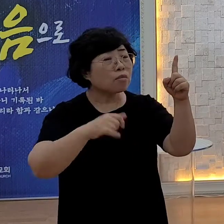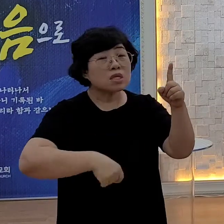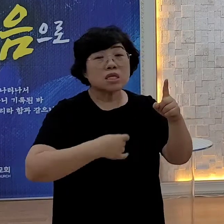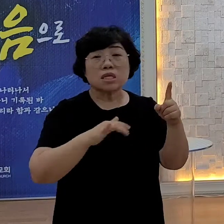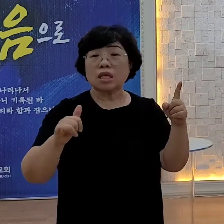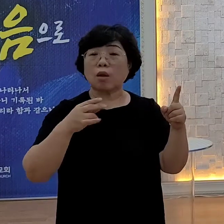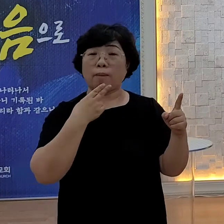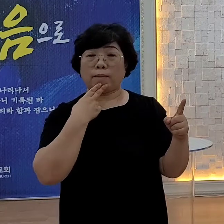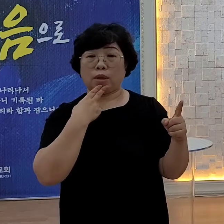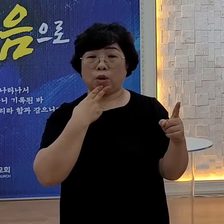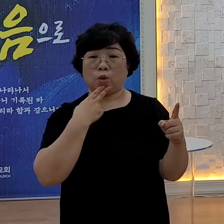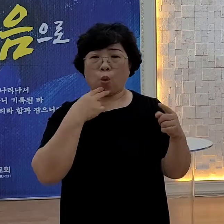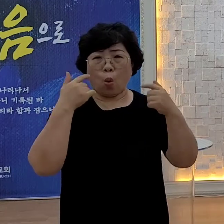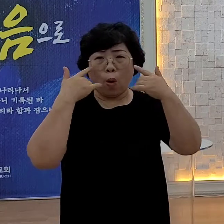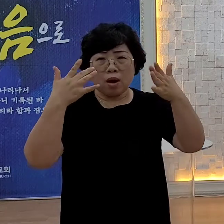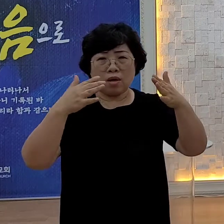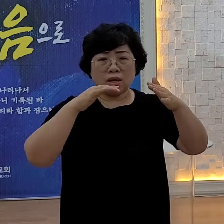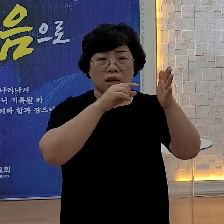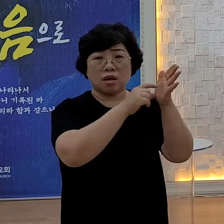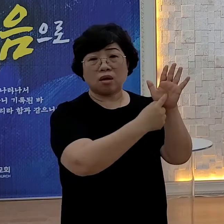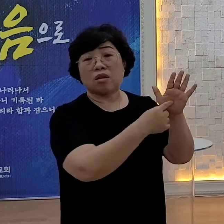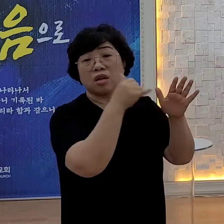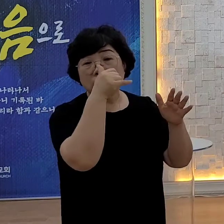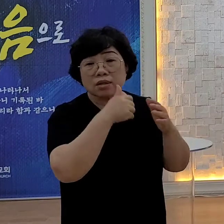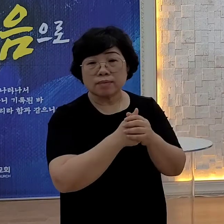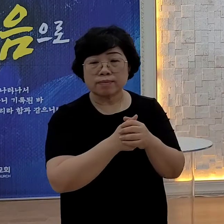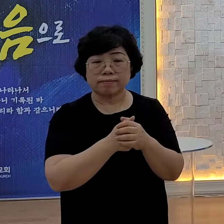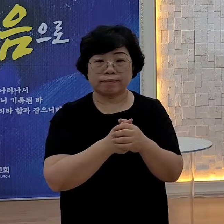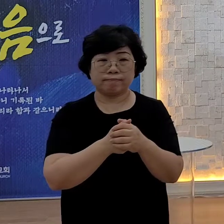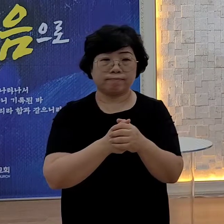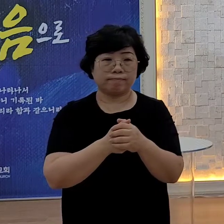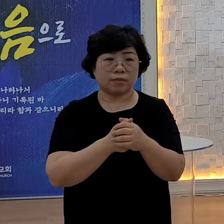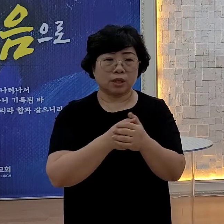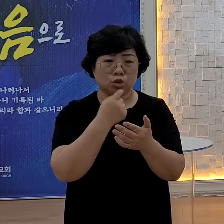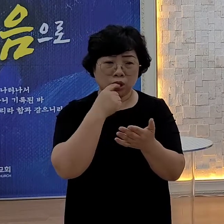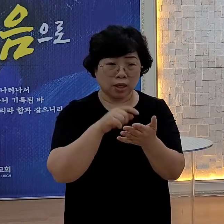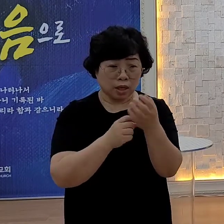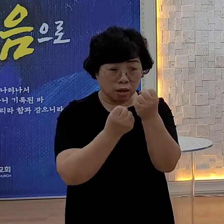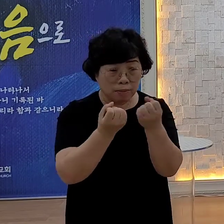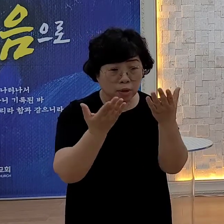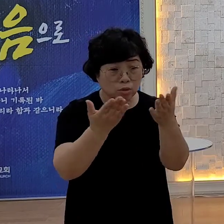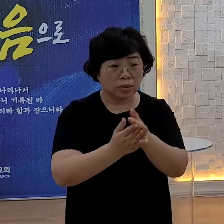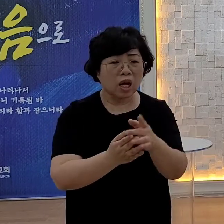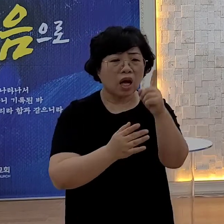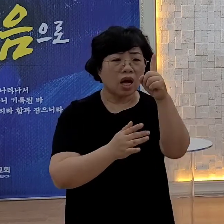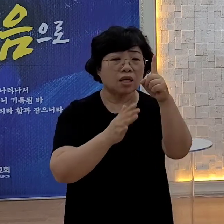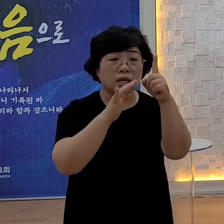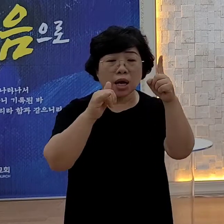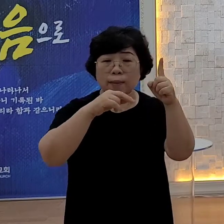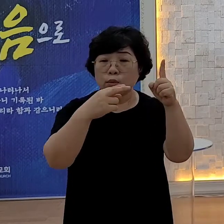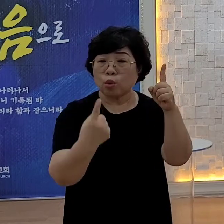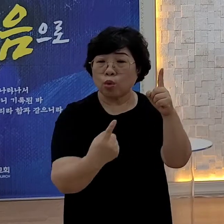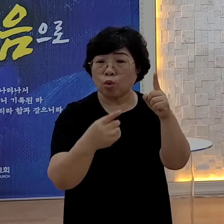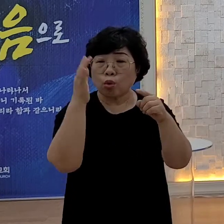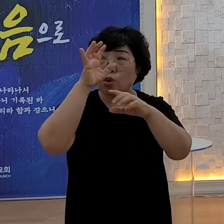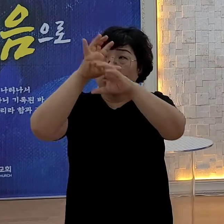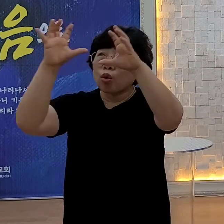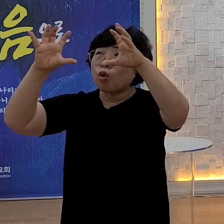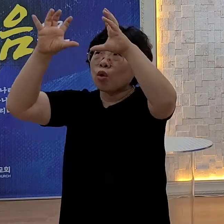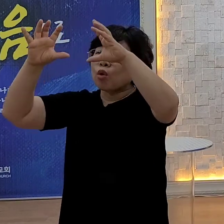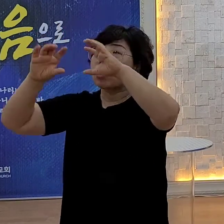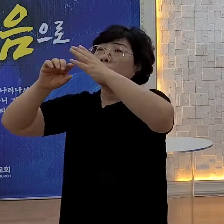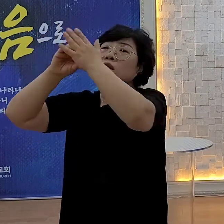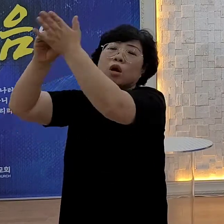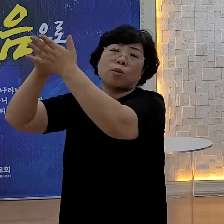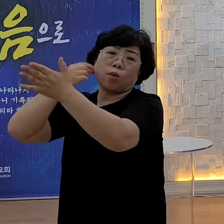성경은 분명하게 말하고 있다는 것입니다. 이게 무슨 말입니까? 쉽게 말하면 한 사람도 천국 갈 사람이